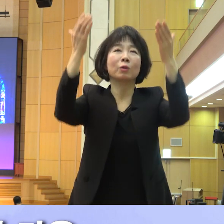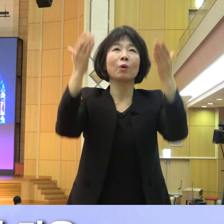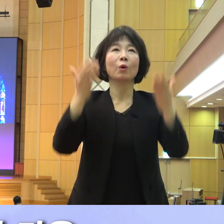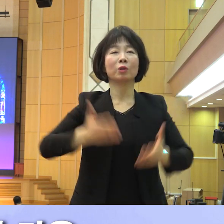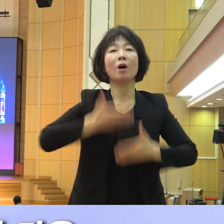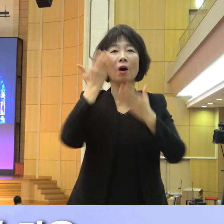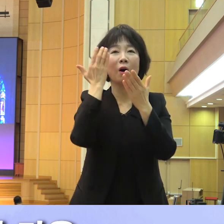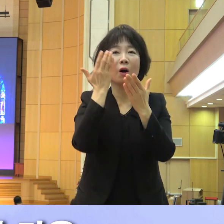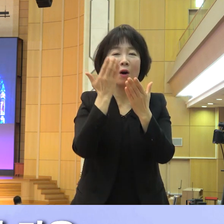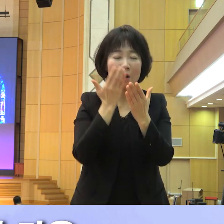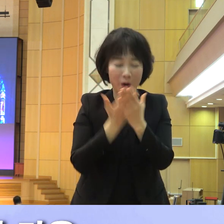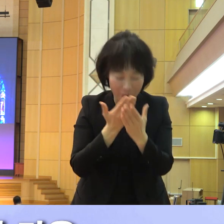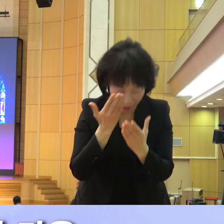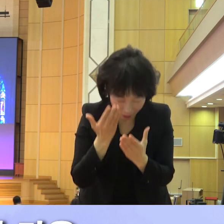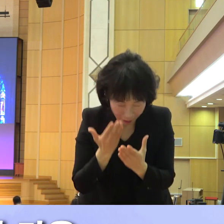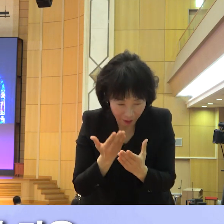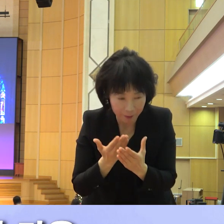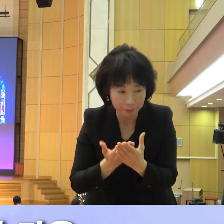축복하소서.